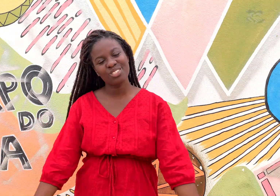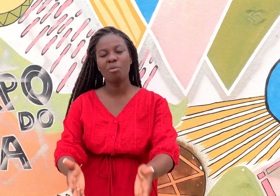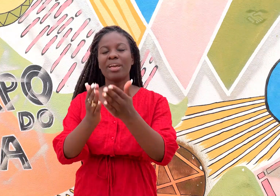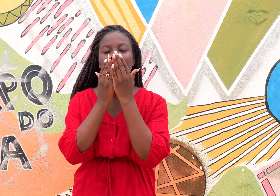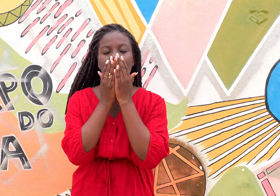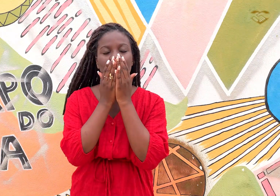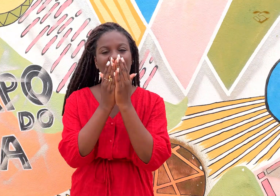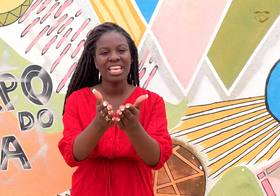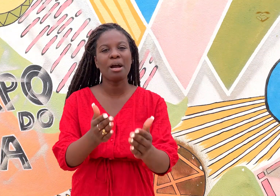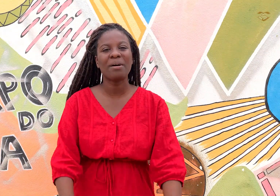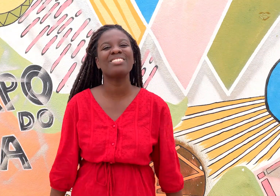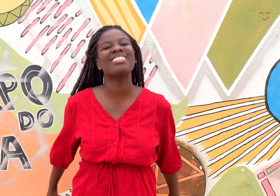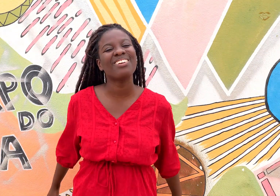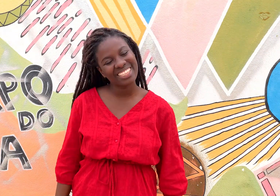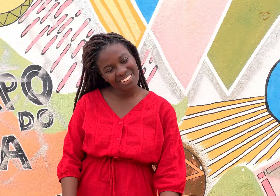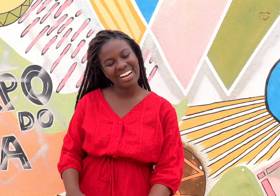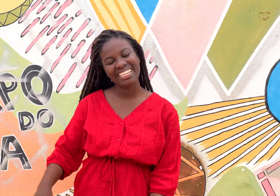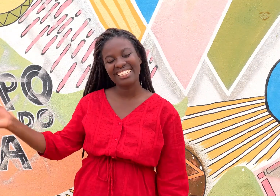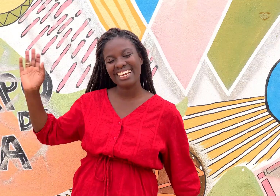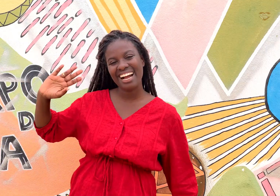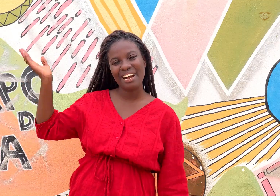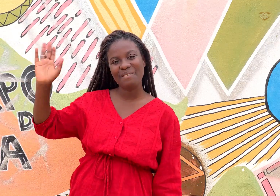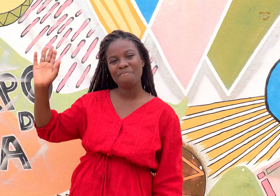Um beijo e a paz do Senhor te guarde. Tchau!